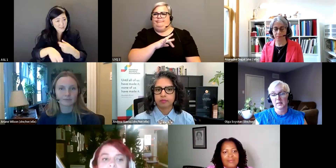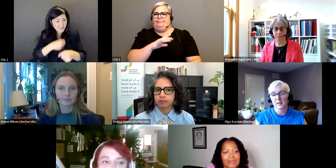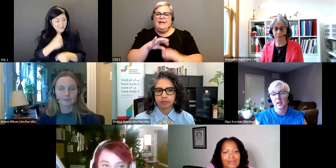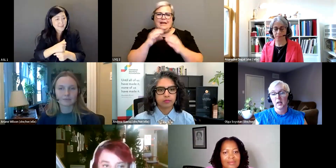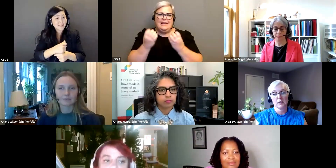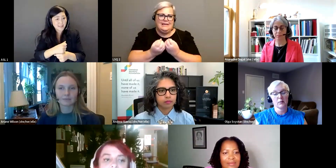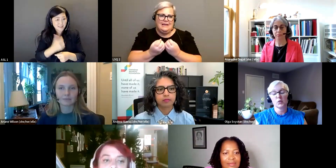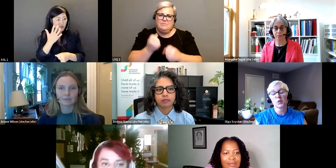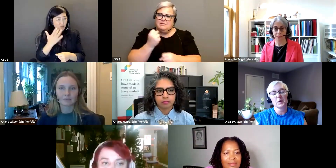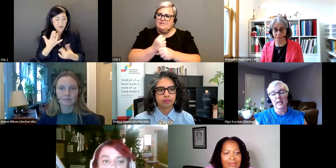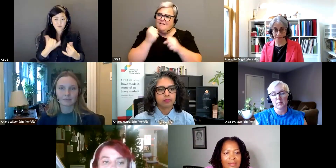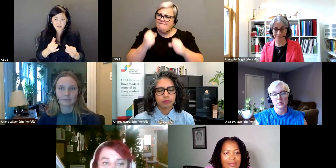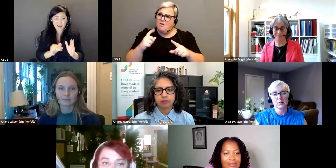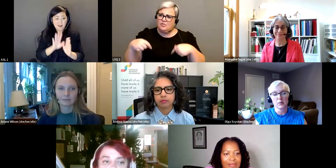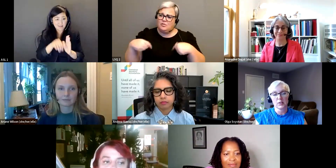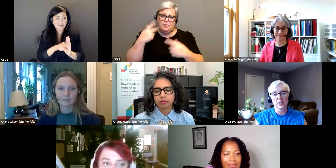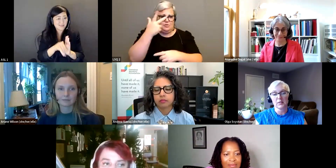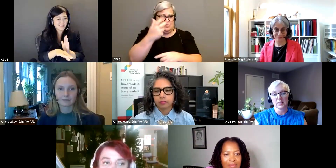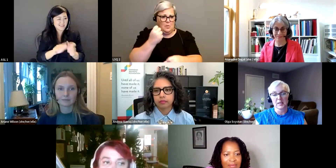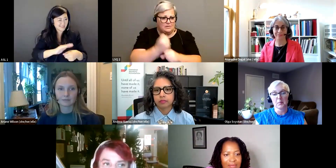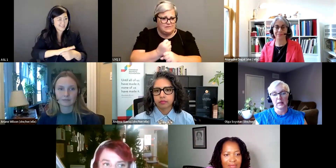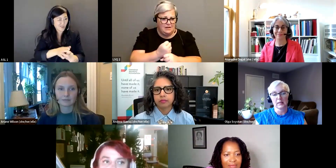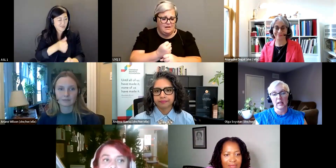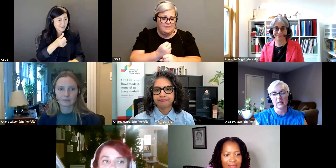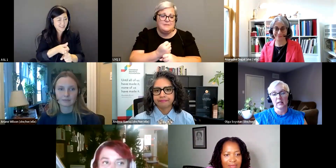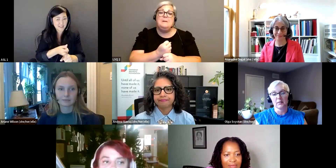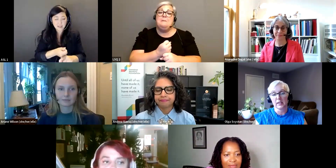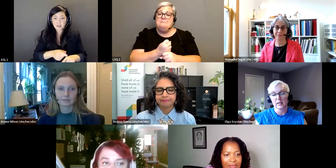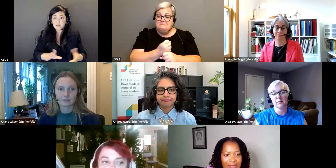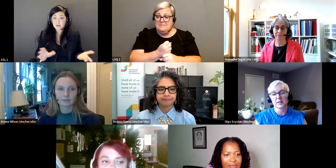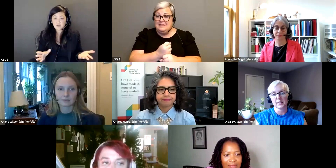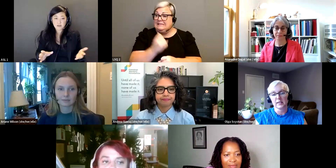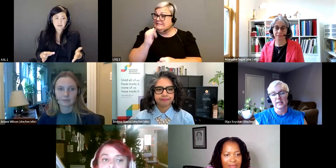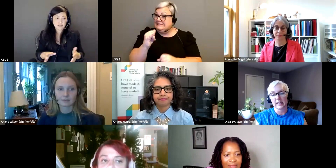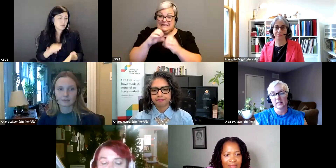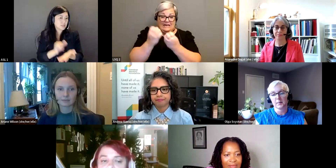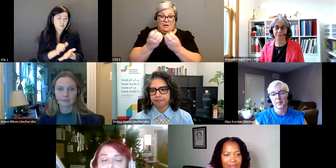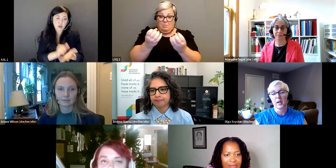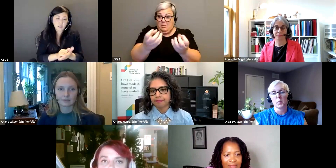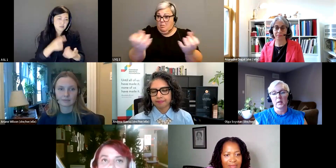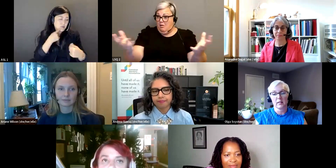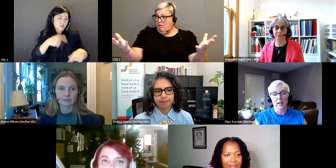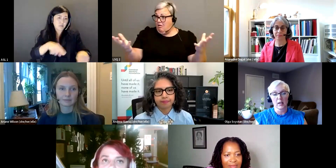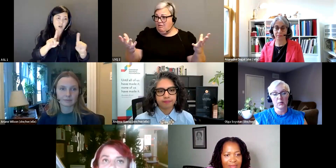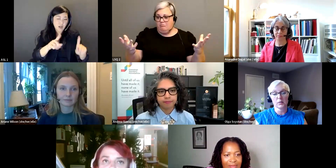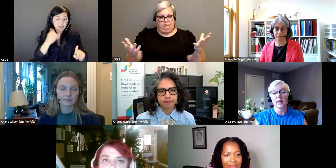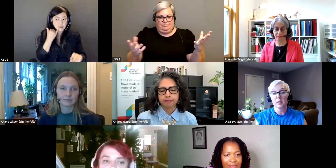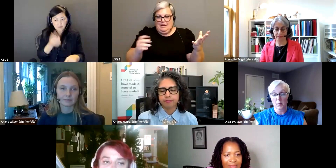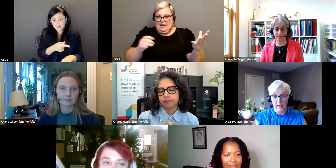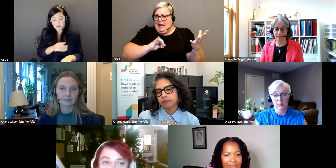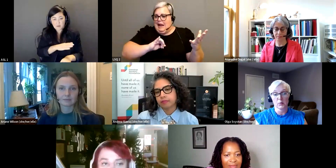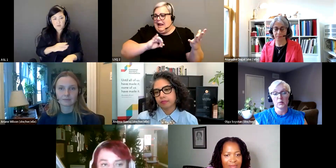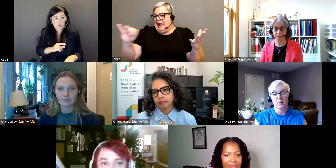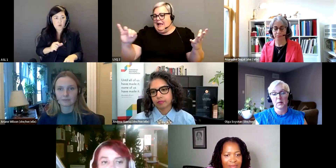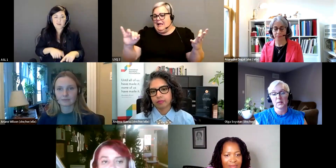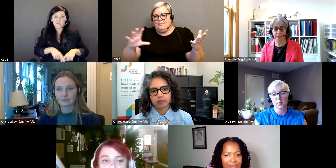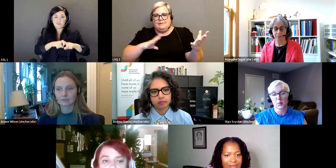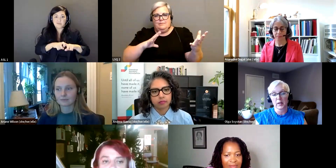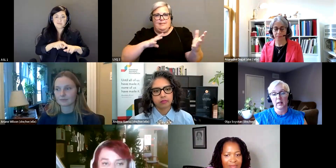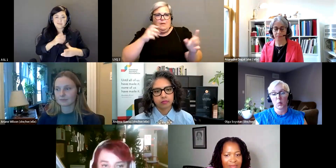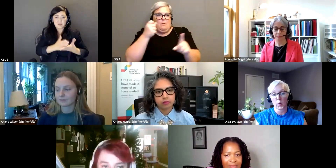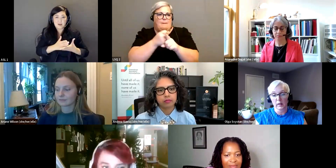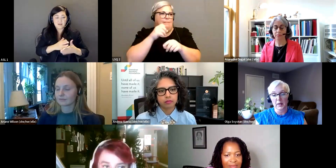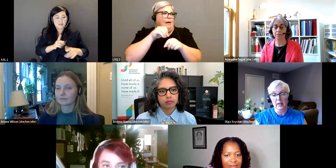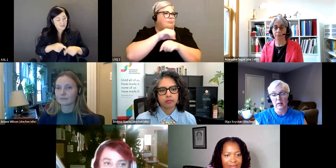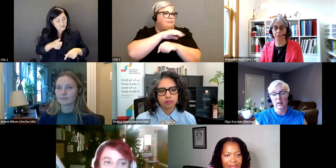surtout depuis 3 ans. Et sans l'équipe, nous n'aurions pas la capacité d'avoir l'impact que nous avons. Nous